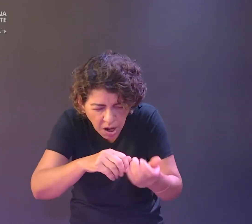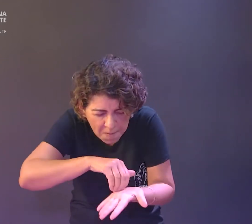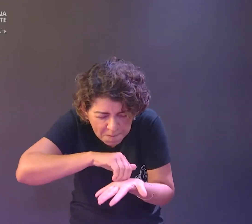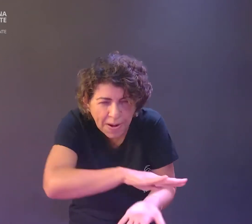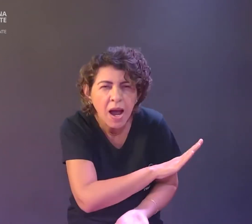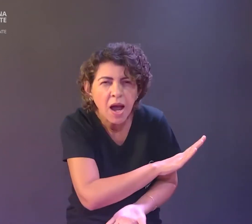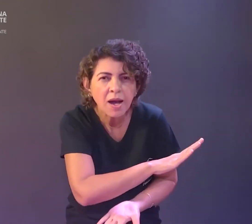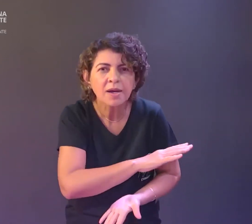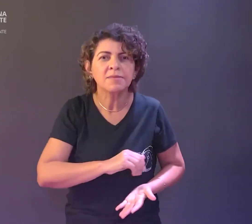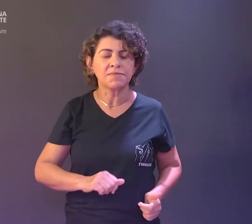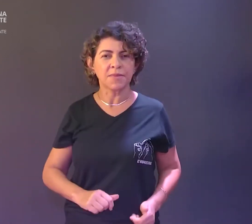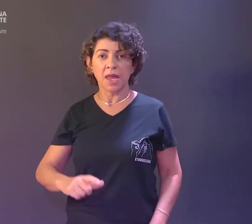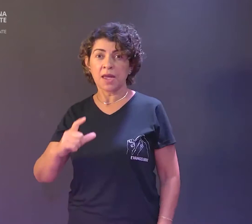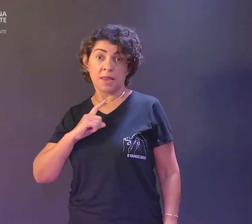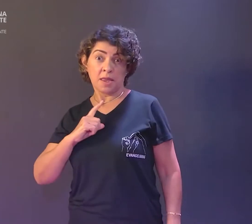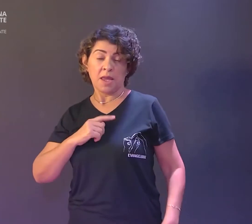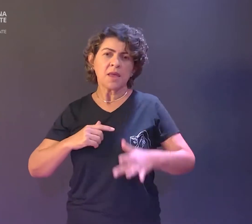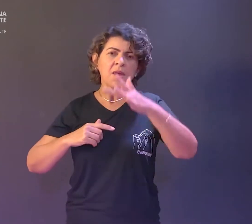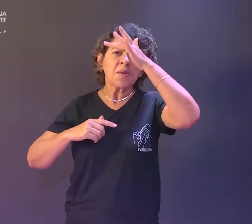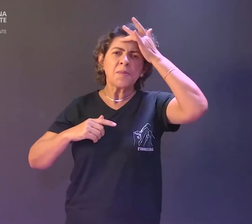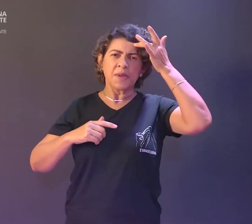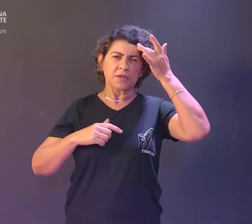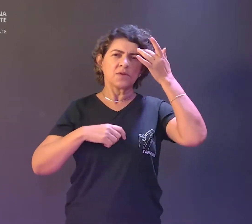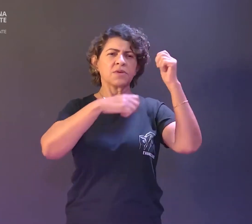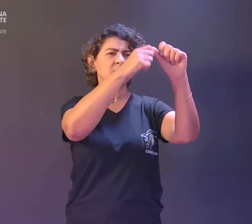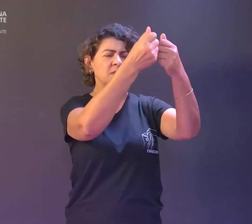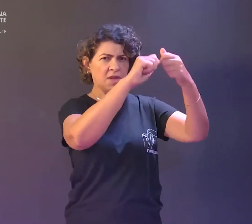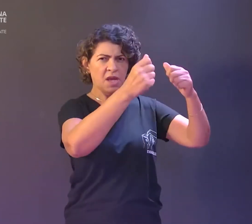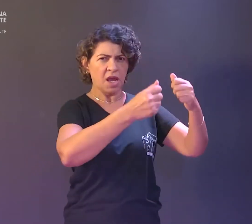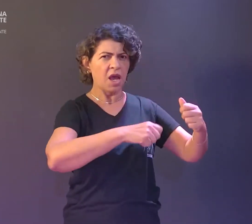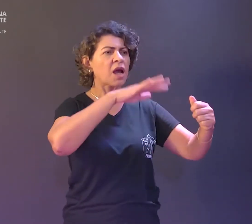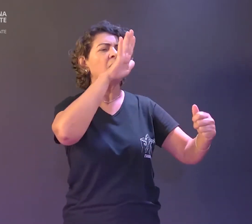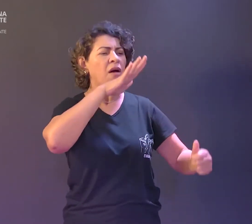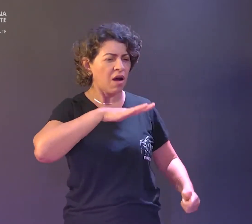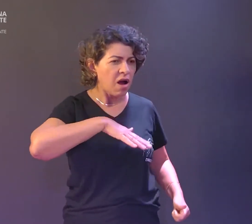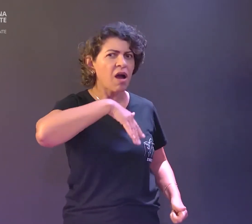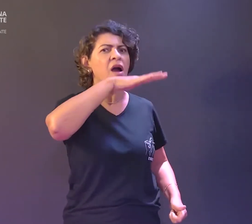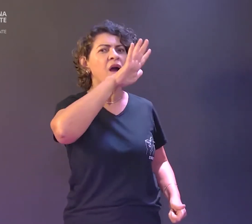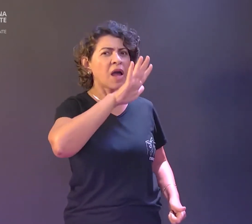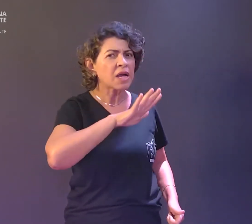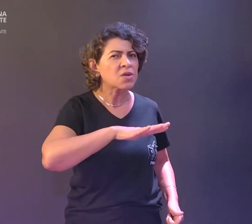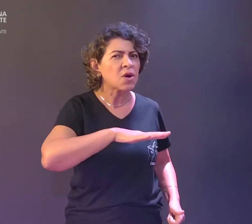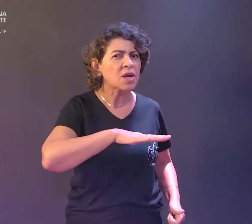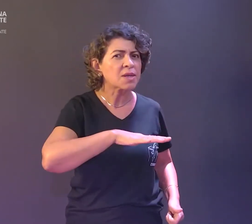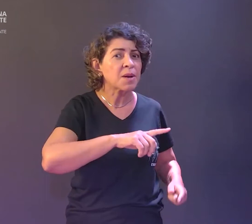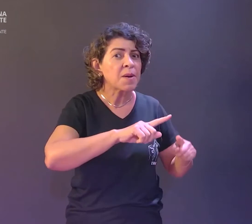Muitos idólatras nunca se curvaram diante de imagens de escultura, mas se inclinaram para